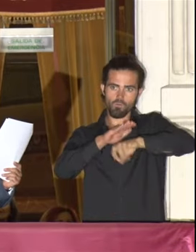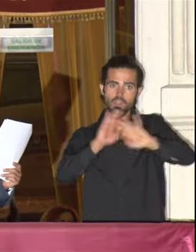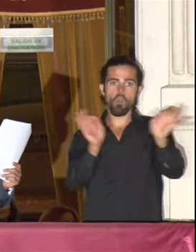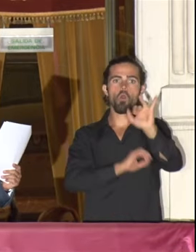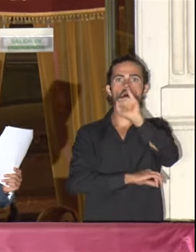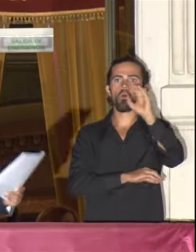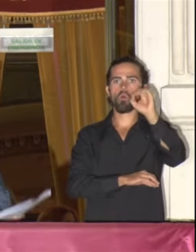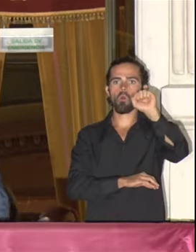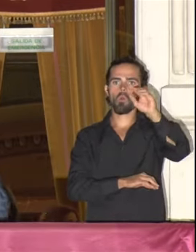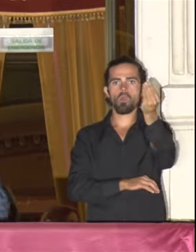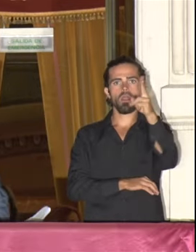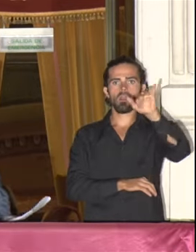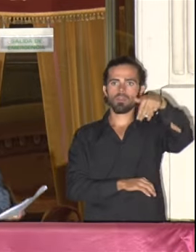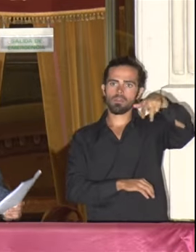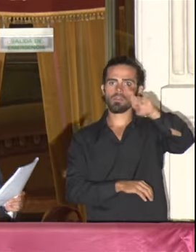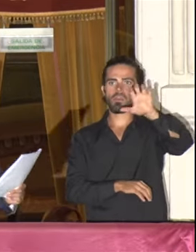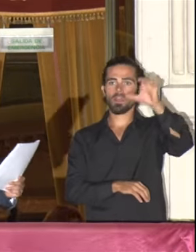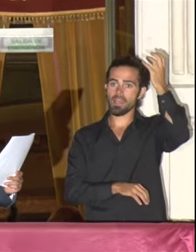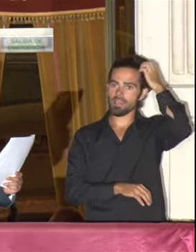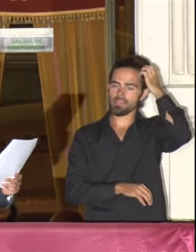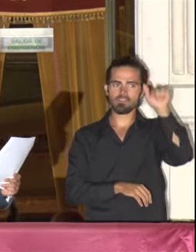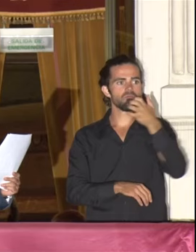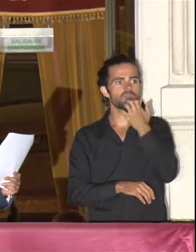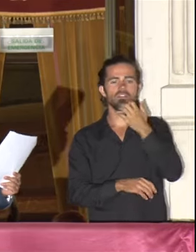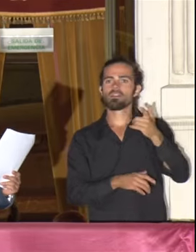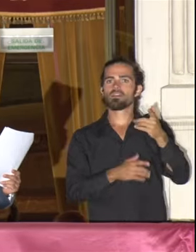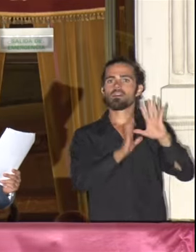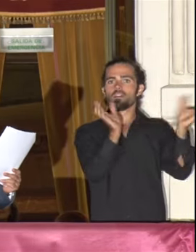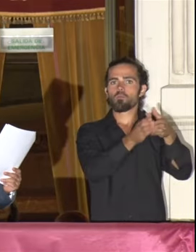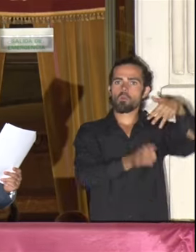que alardean de su Albacete como si Nueva York se tratase.